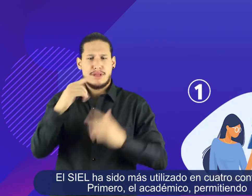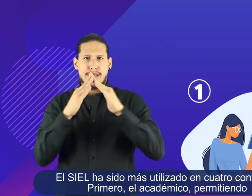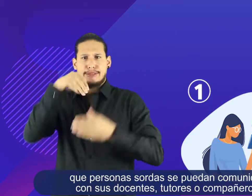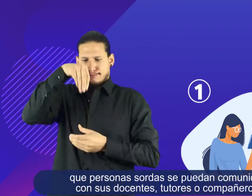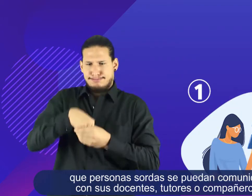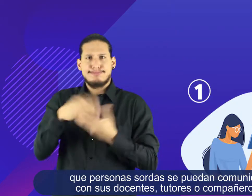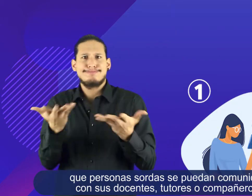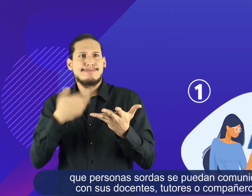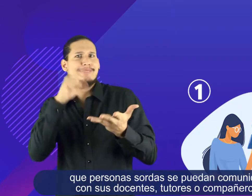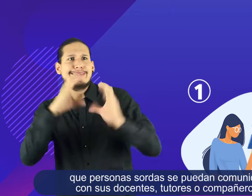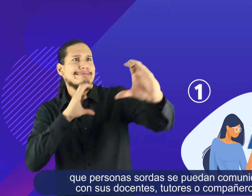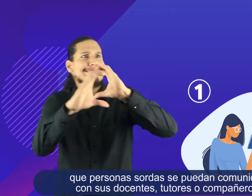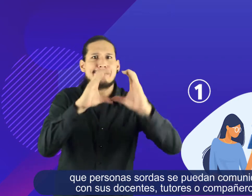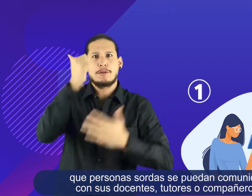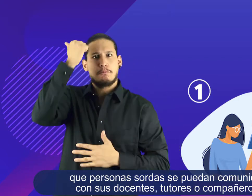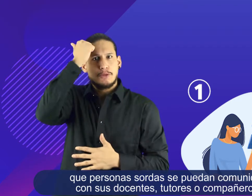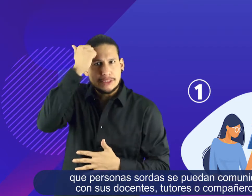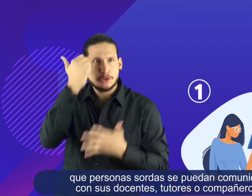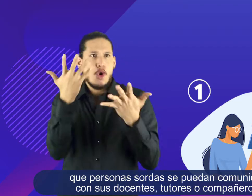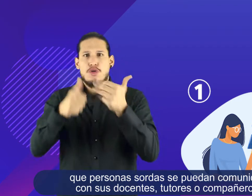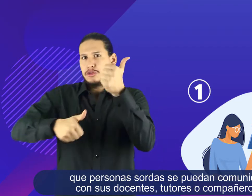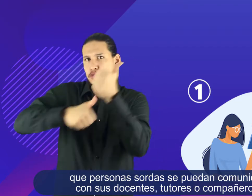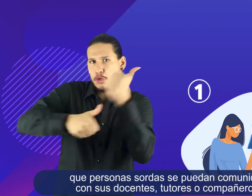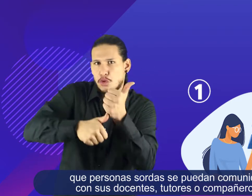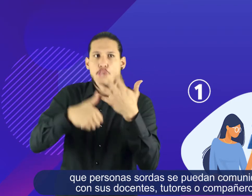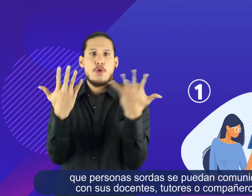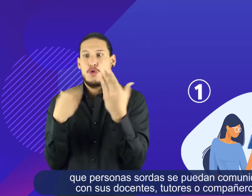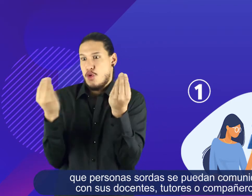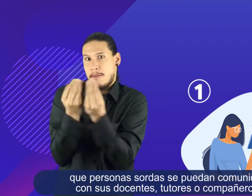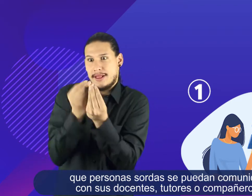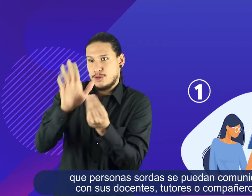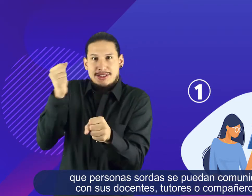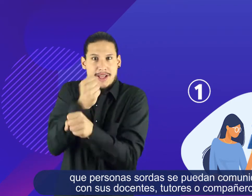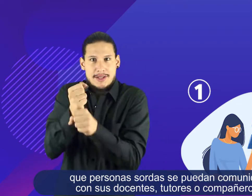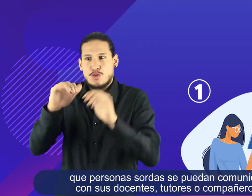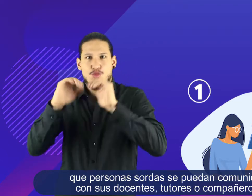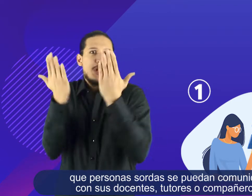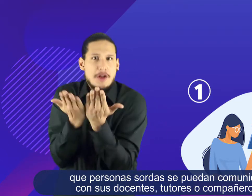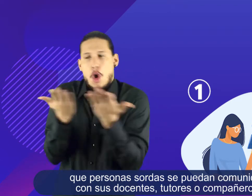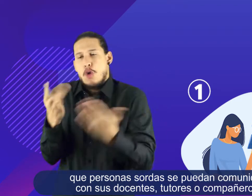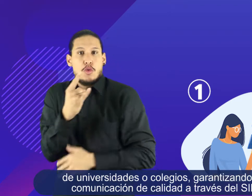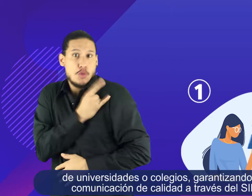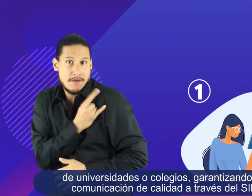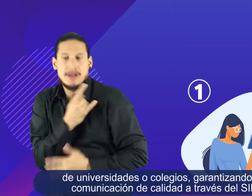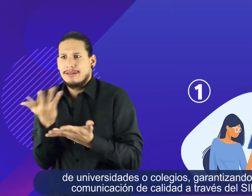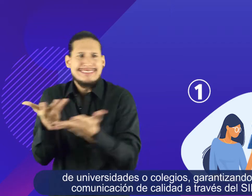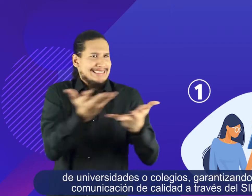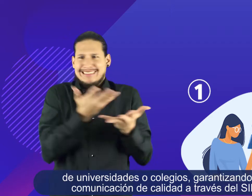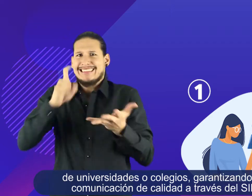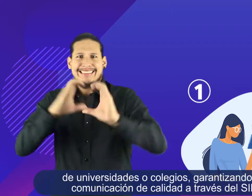permitiendo que personas sordas se puedan comunicar con sus docentes, tutores o compañeros de universidades